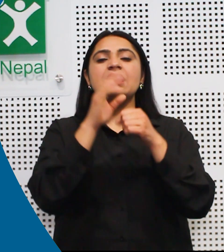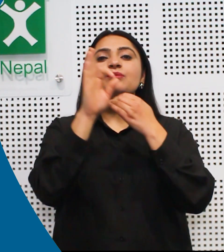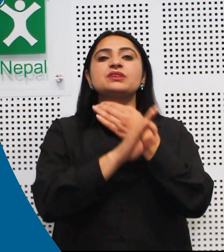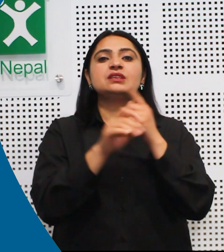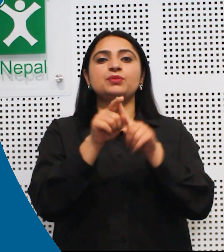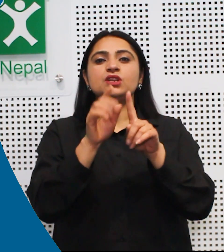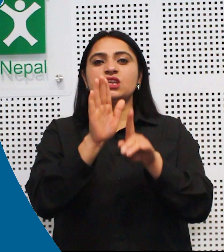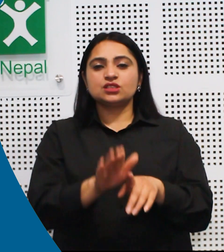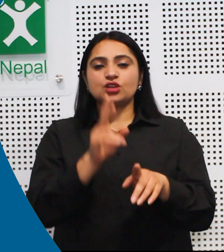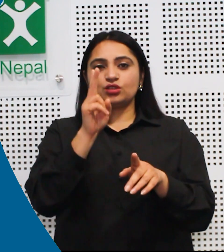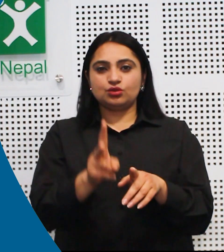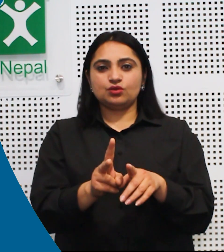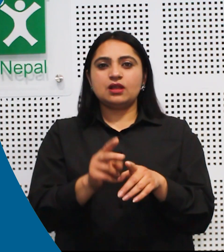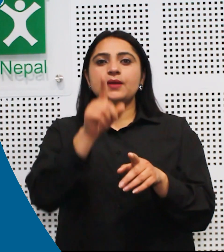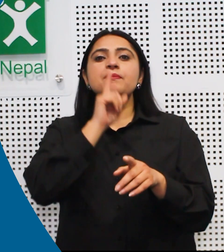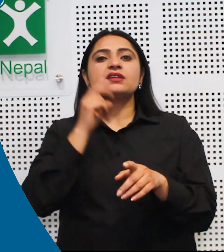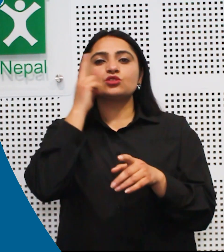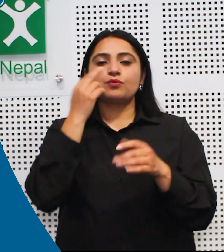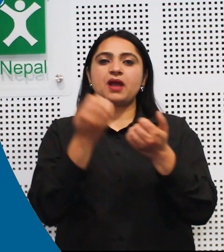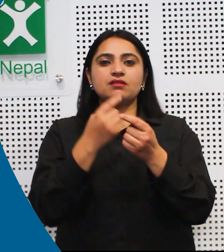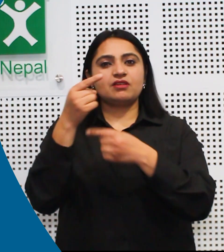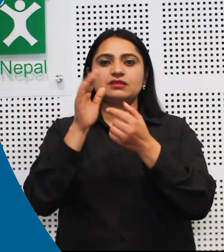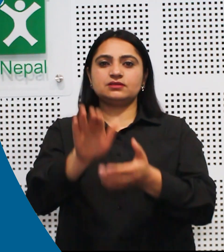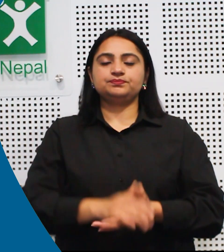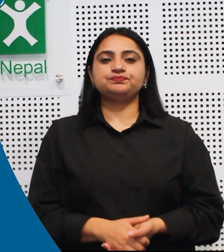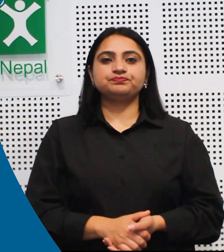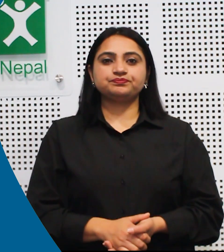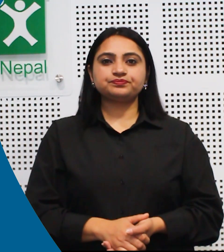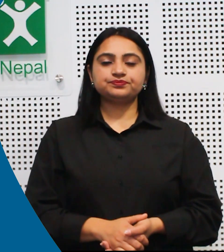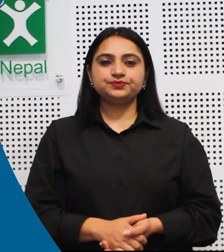भएको हुनाले हैन त्यो चाहिँ अब वार्षिक रूपमा गरिँदै आएको छ।